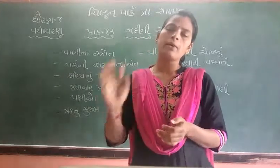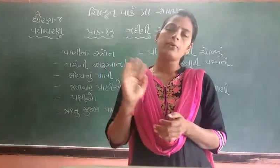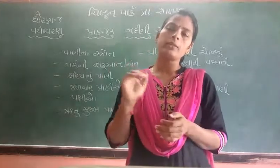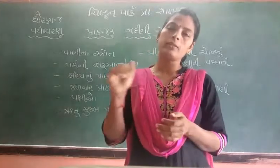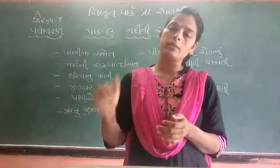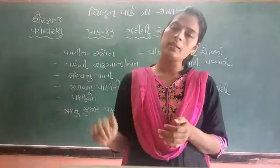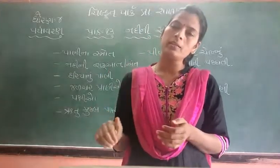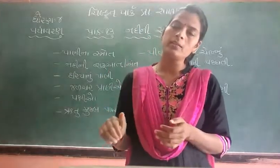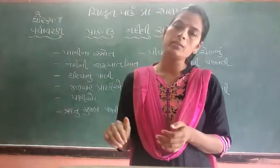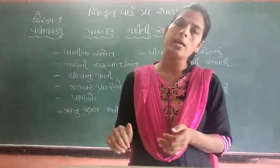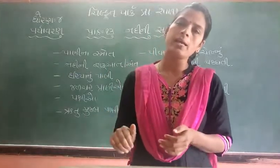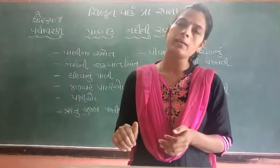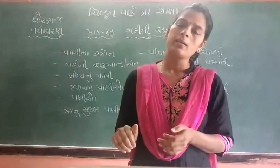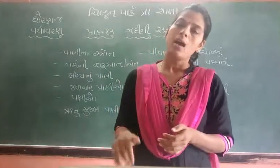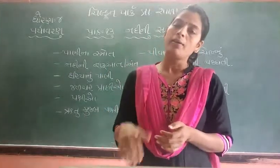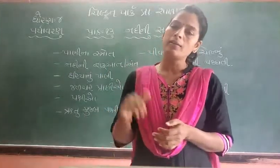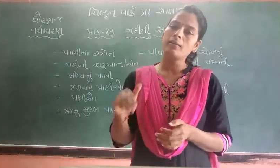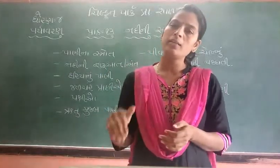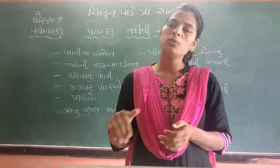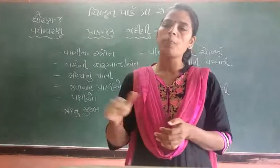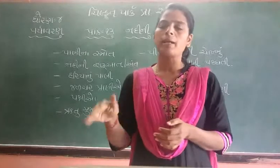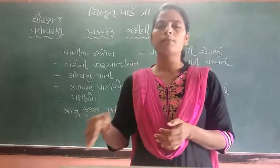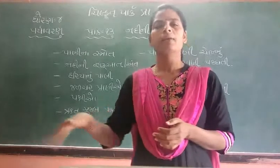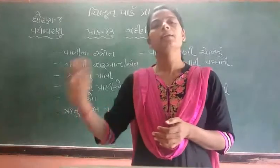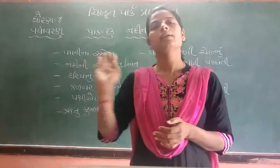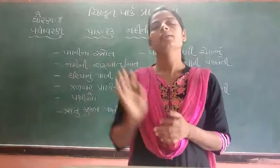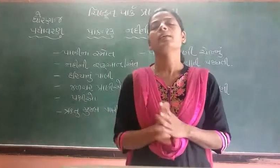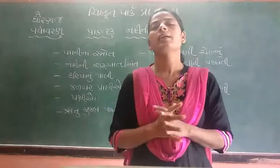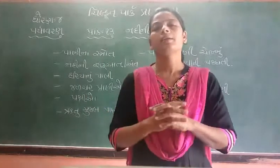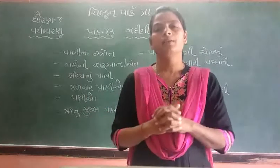મારફતે નદીની અંદર જાય, અને નદીનું પાણી વહી અને દરિયાની